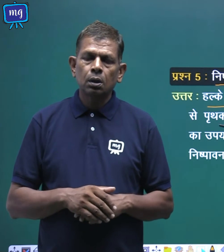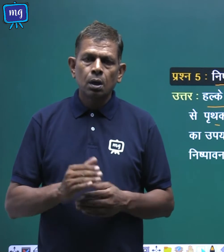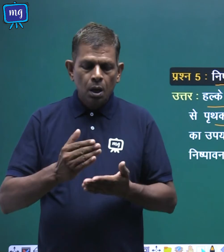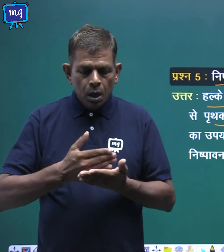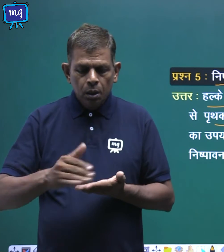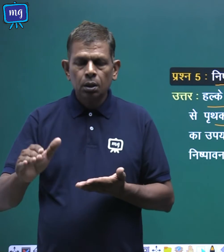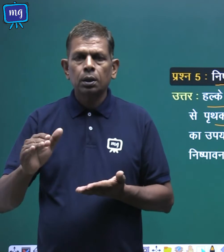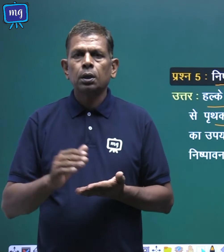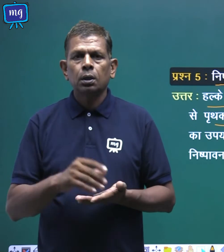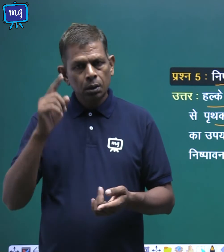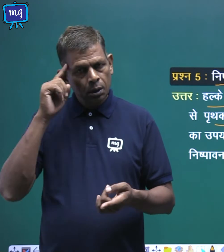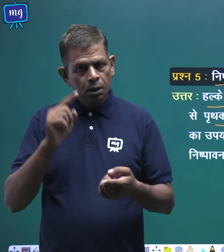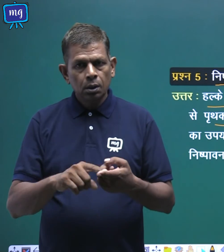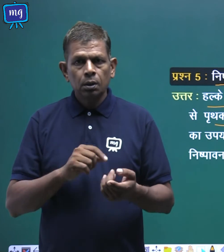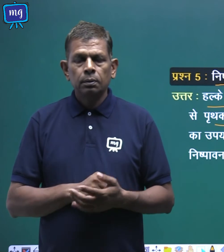पृथक करने के लिए